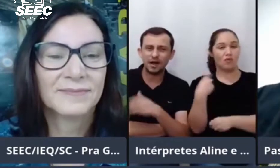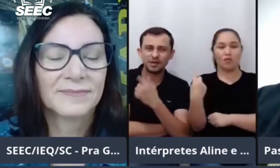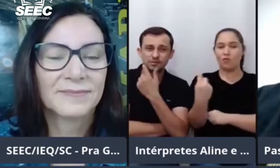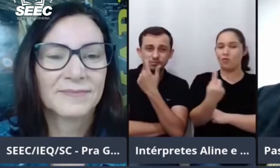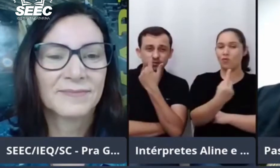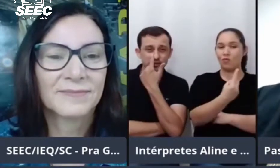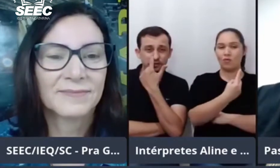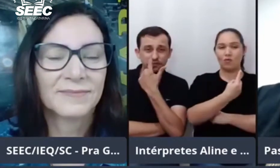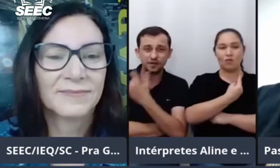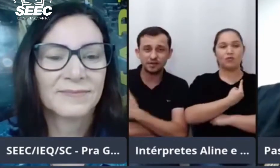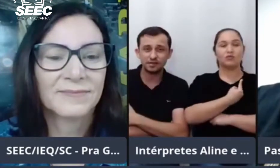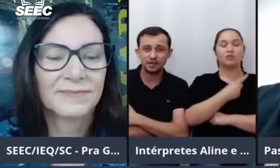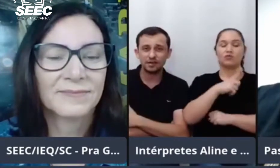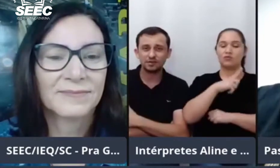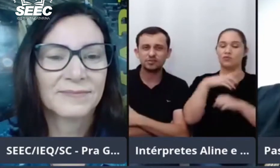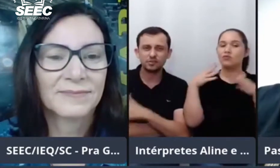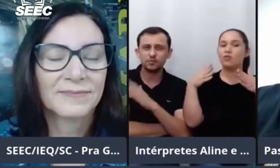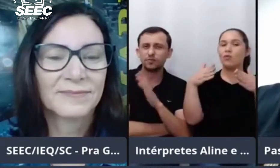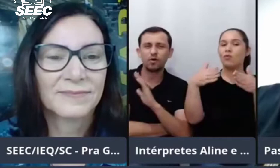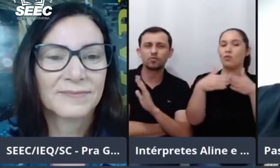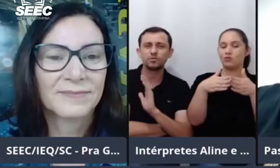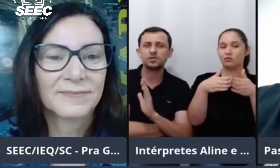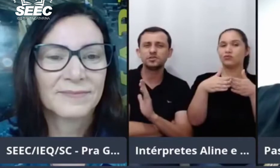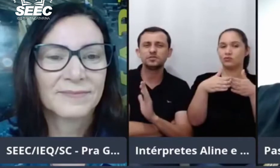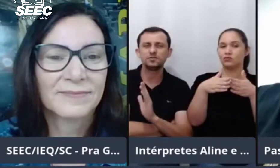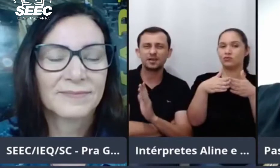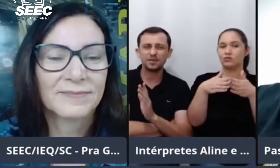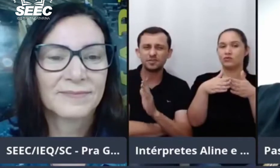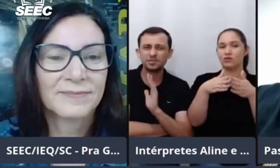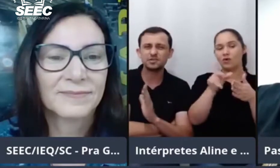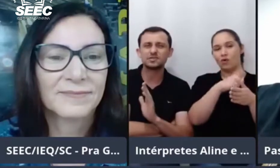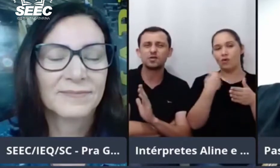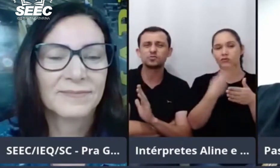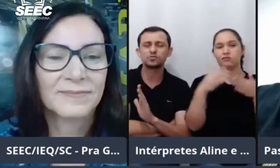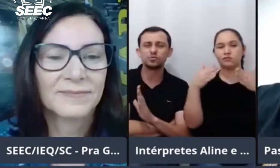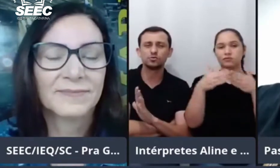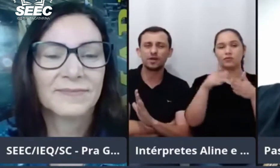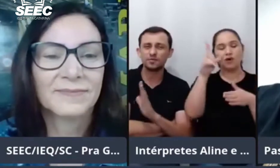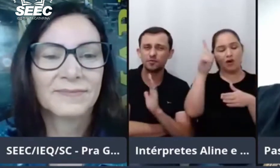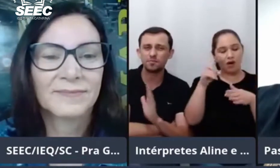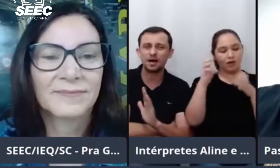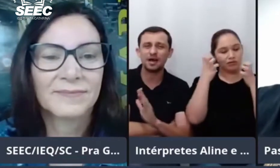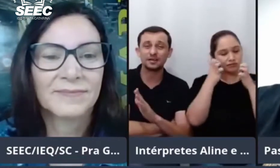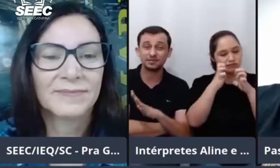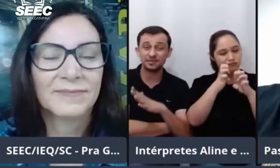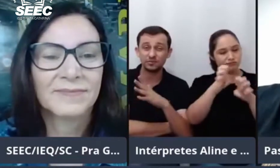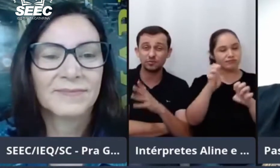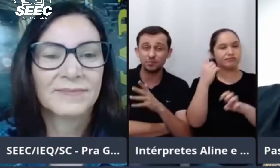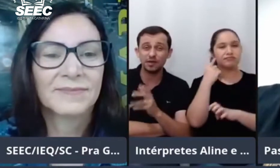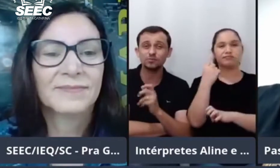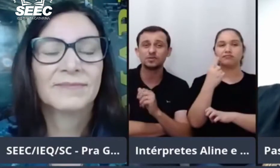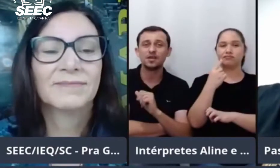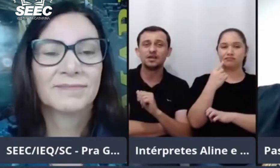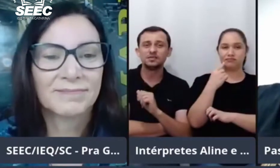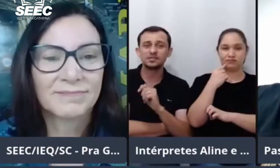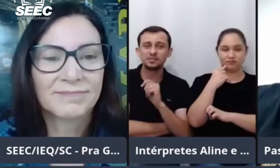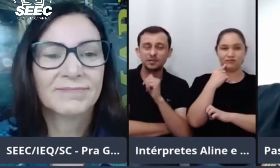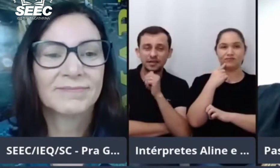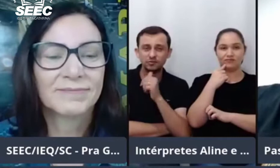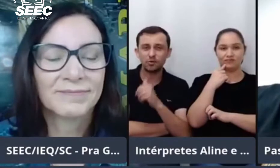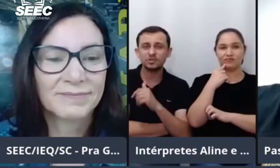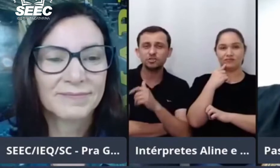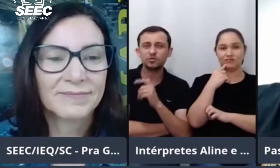nossos trabalhos, tudo que a gente faz, a gente tem um foco, um objetivo, que é evangelizar o surdo, que é informar, que é ser instrumentos